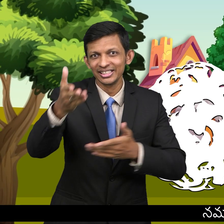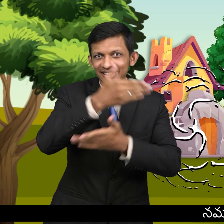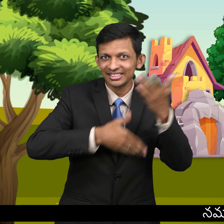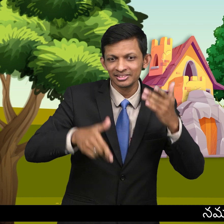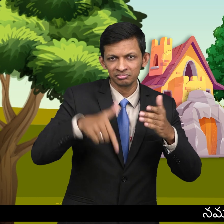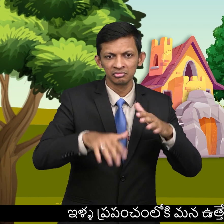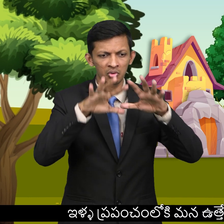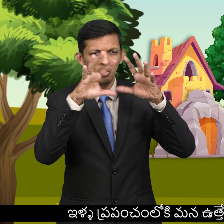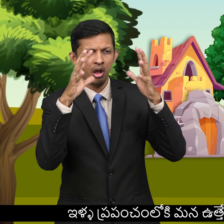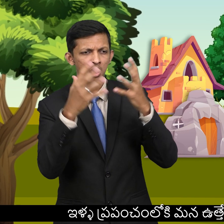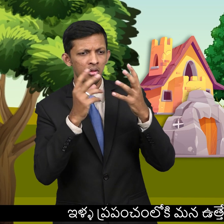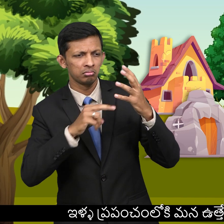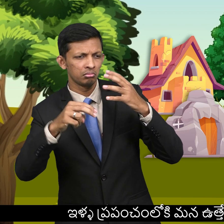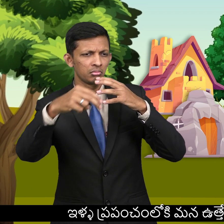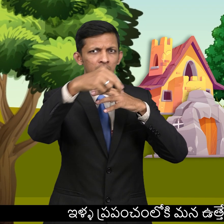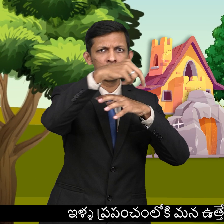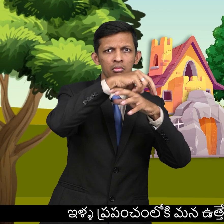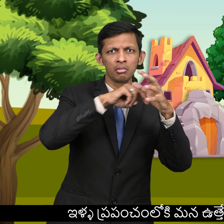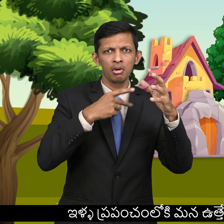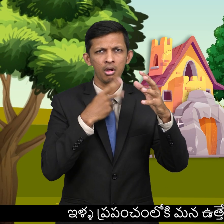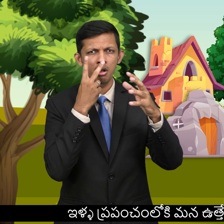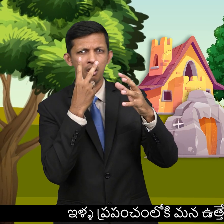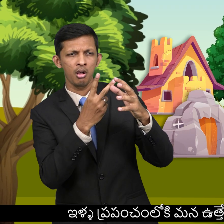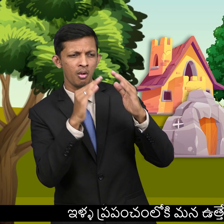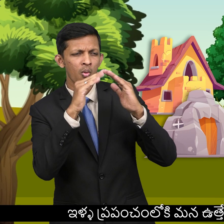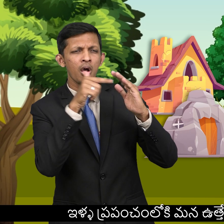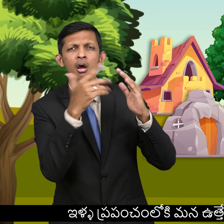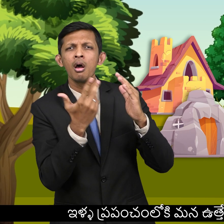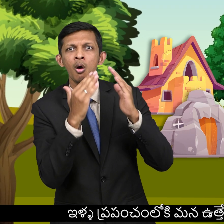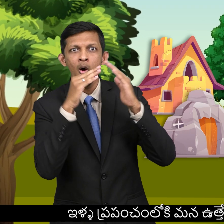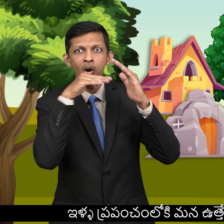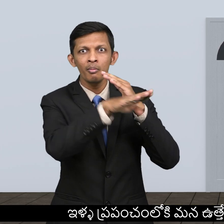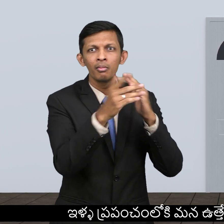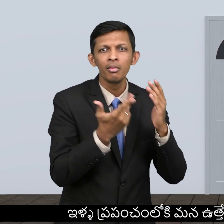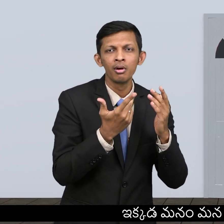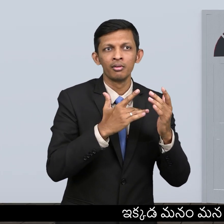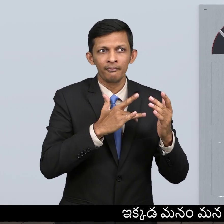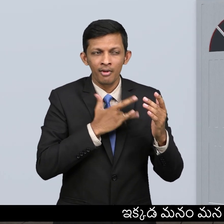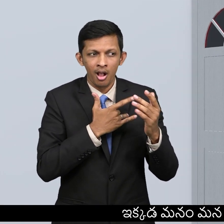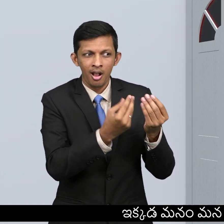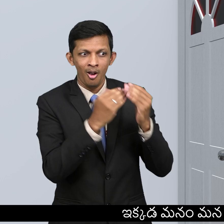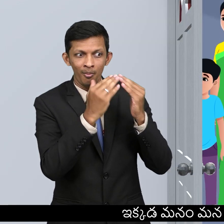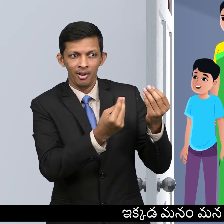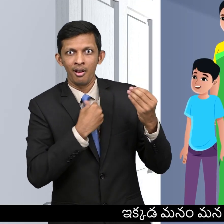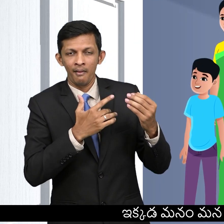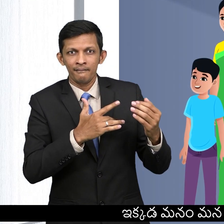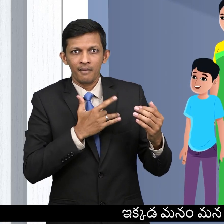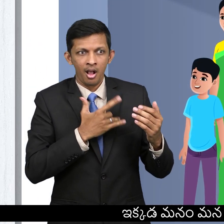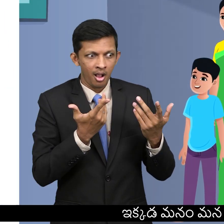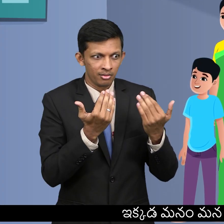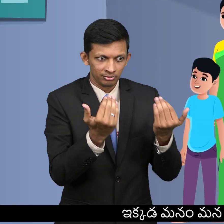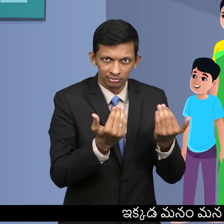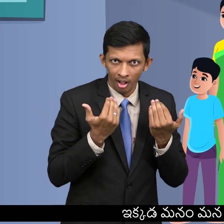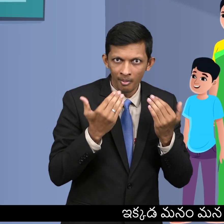పిల్లలు, ఇళ్ల ప్రపంచంలోకి మన ఉత్తేజకరమైన ప్రయాణాన్ని ప్రారంభిద్దాం. ఇక్కడ మనం మన